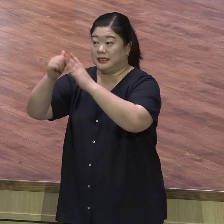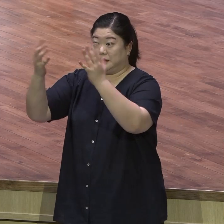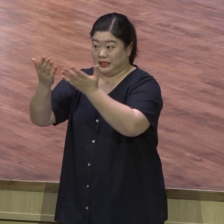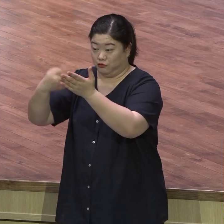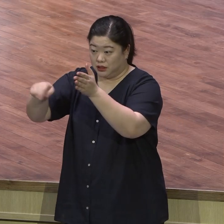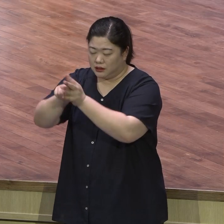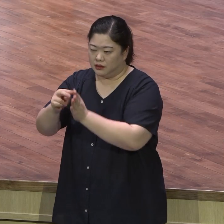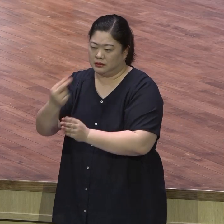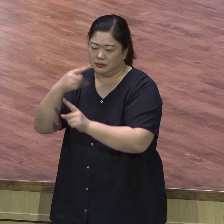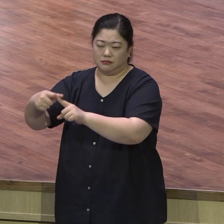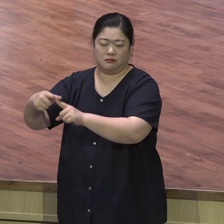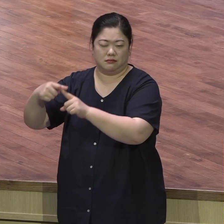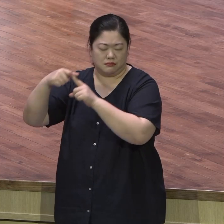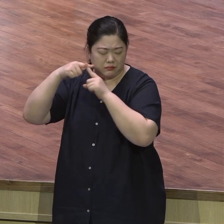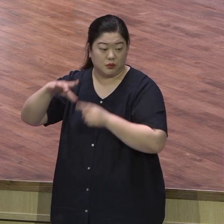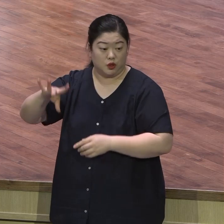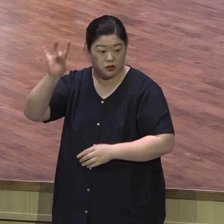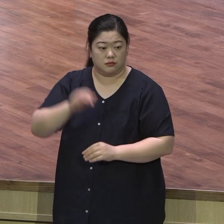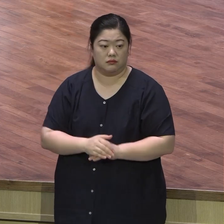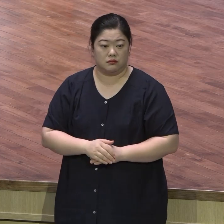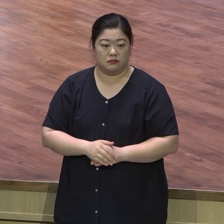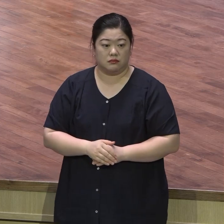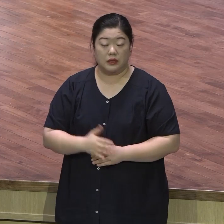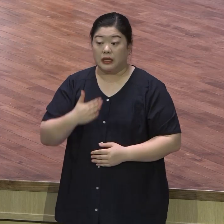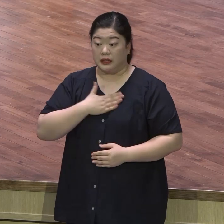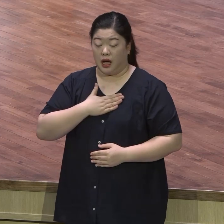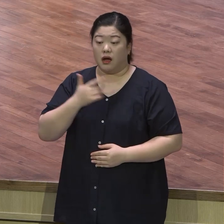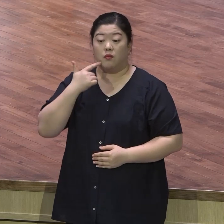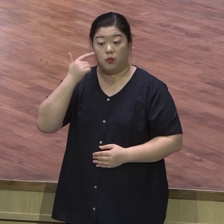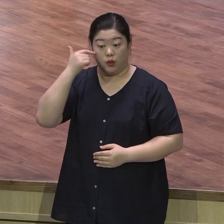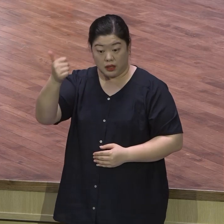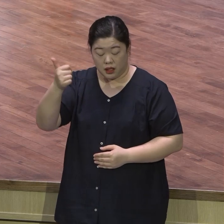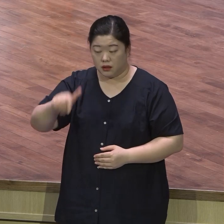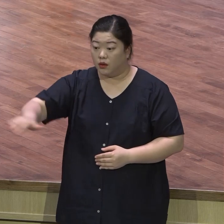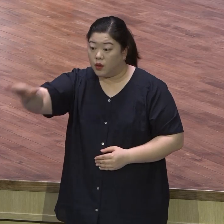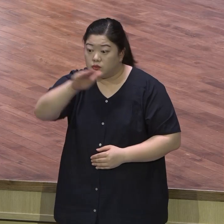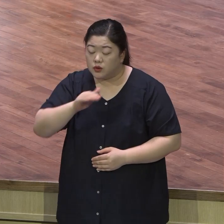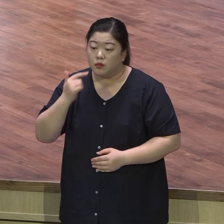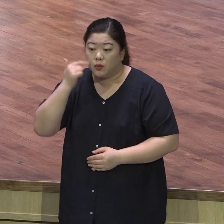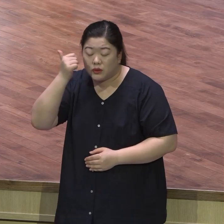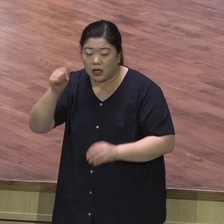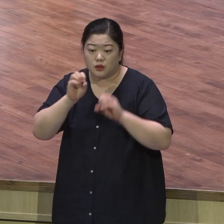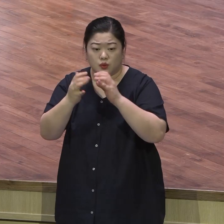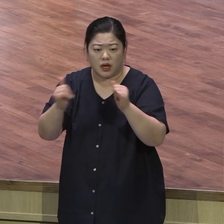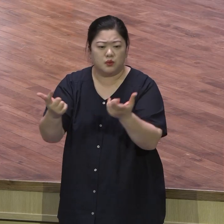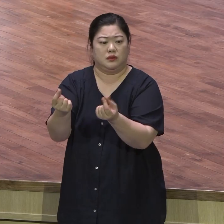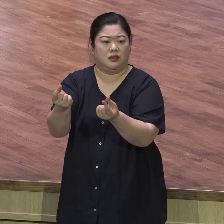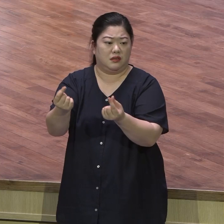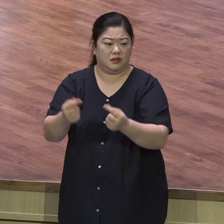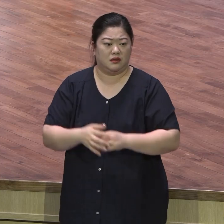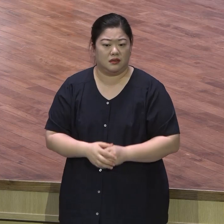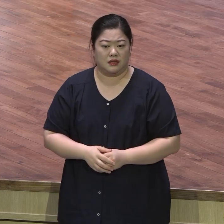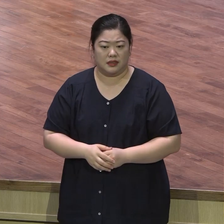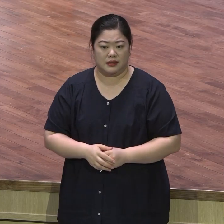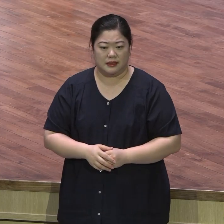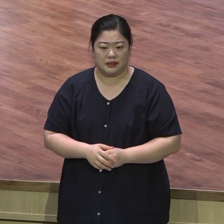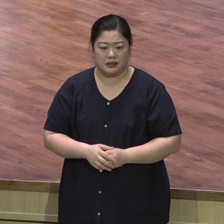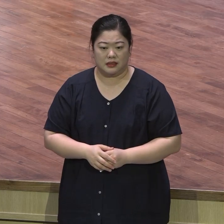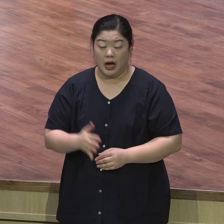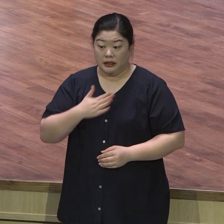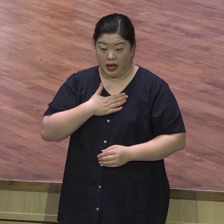여기 서 있는 목사도 하나님께 다 드렸어요. 아시겠어요? 여러분 저런 무슨 앞뒤 계산하고 나도